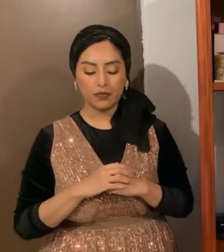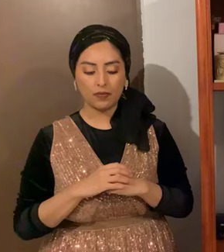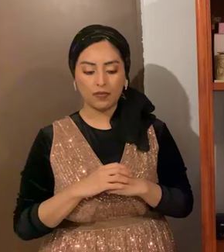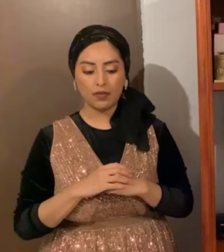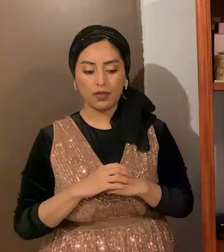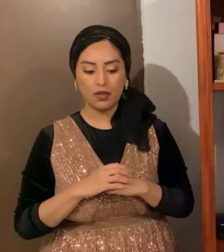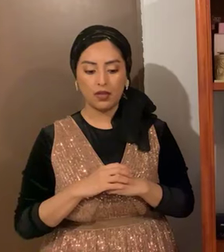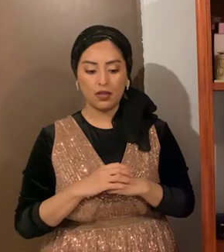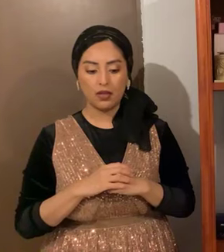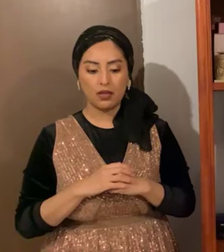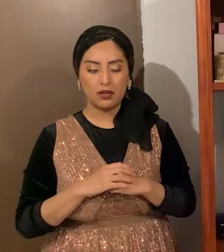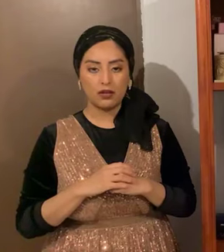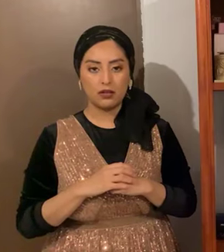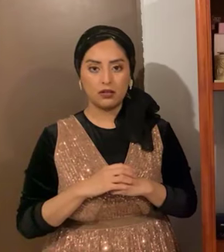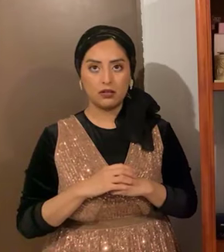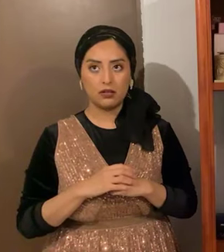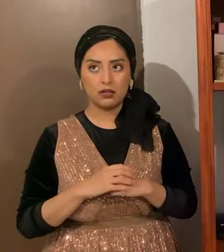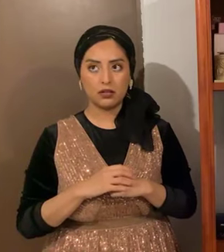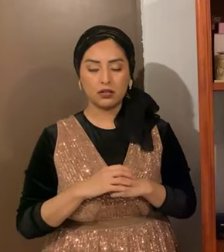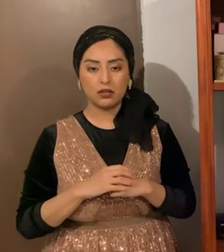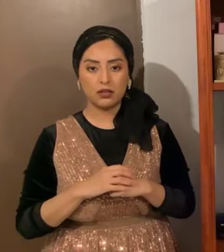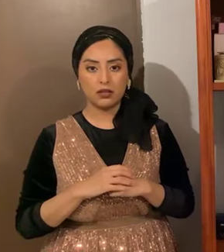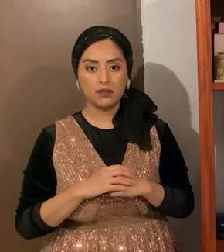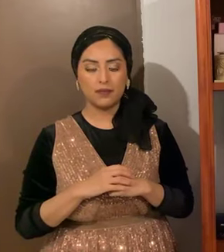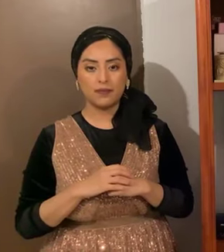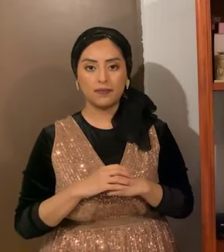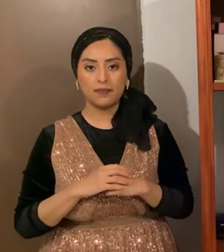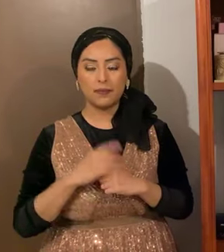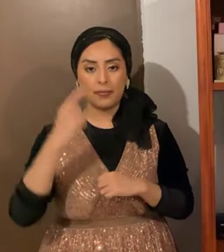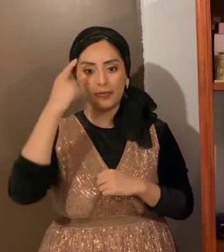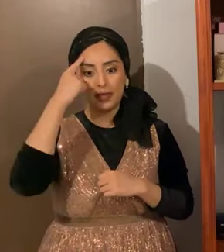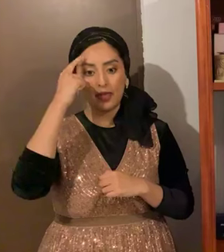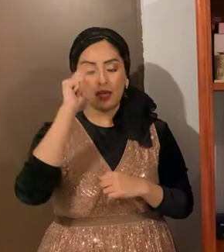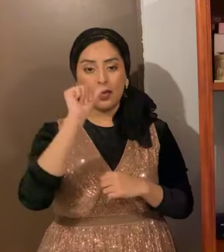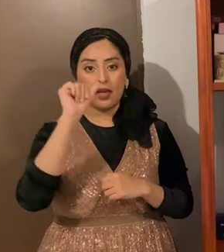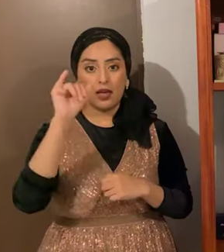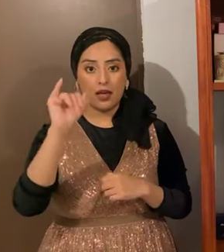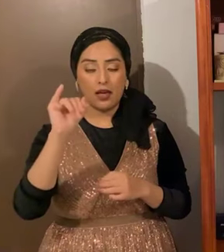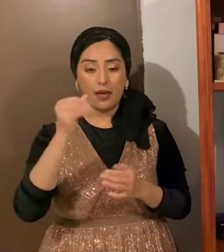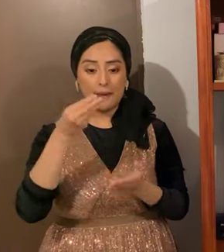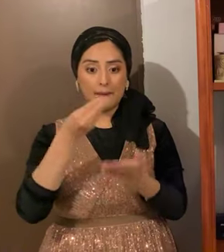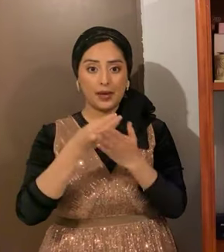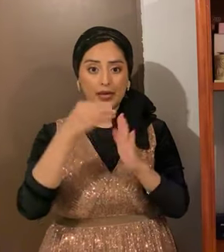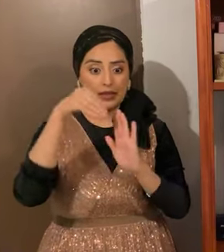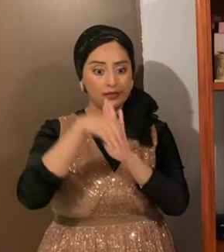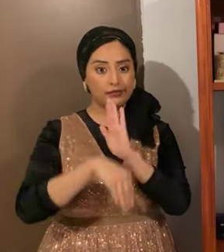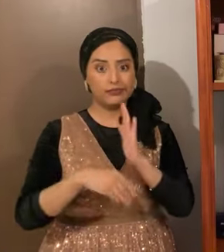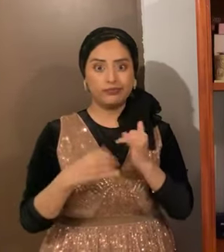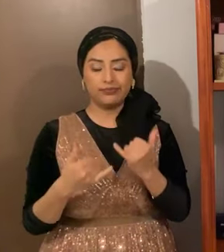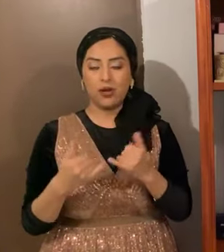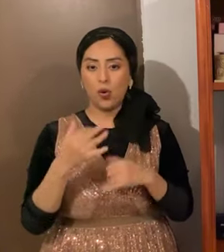cree que la crisis económica desatada por la inteligencia artificial ya está aquí.